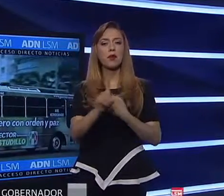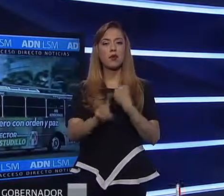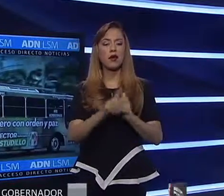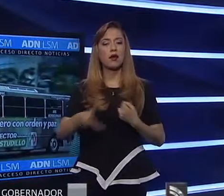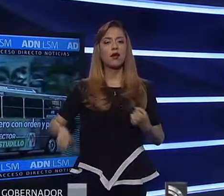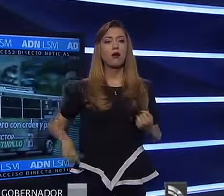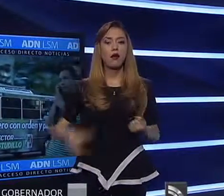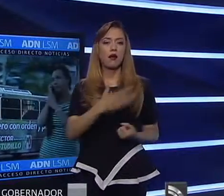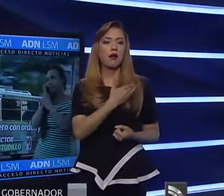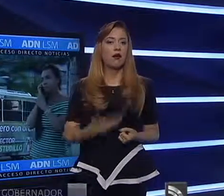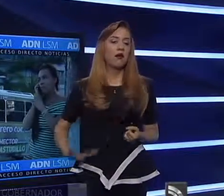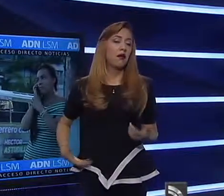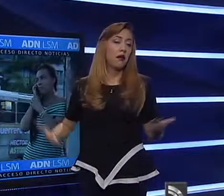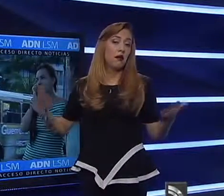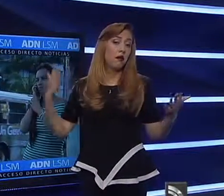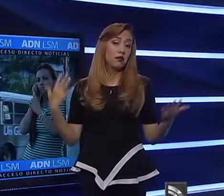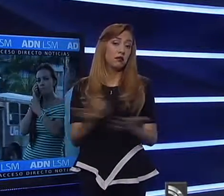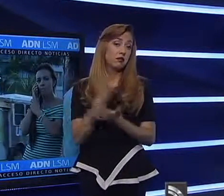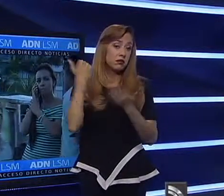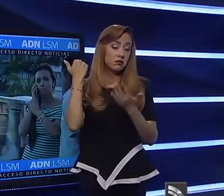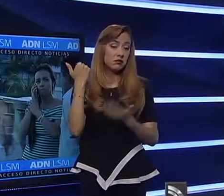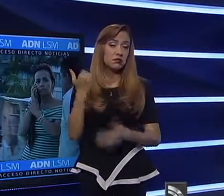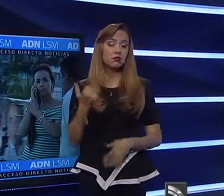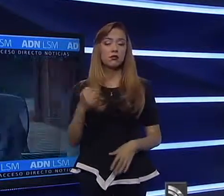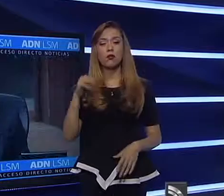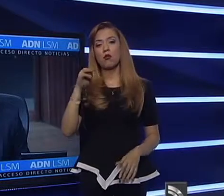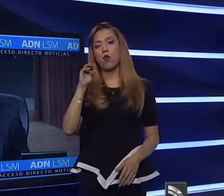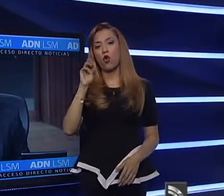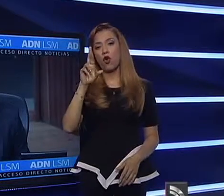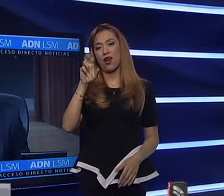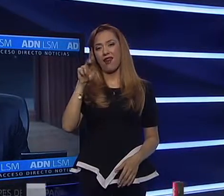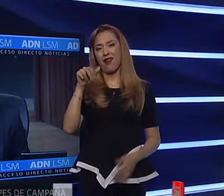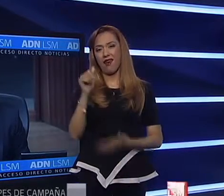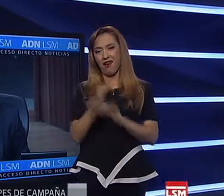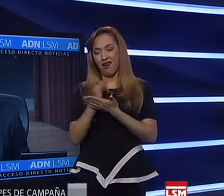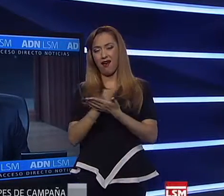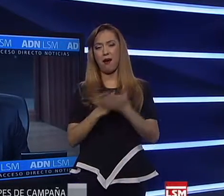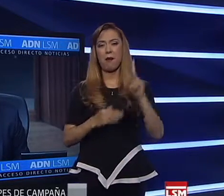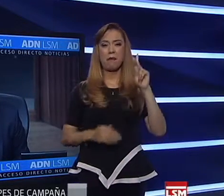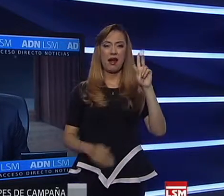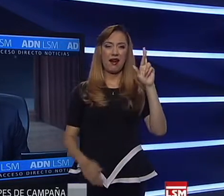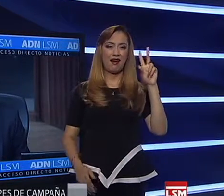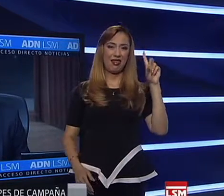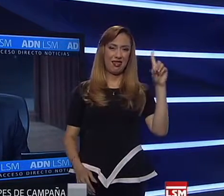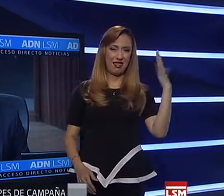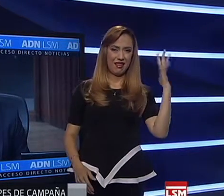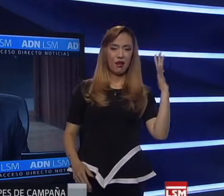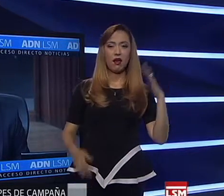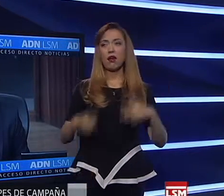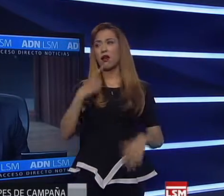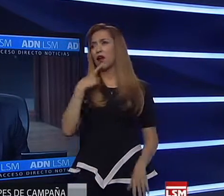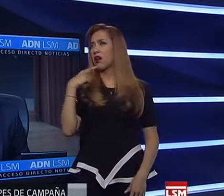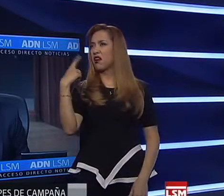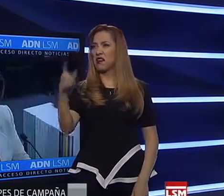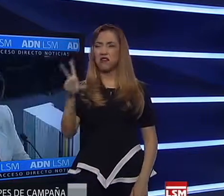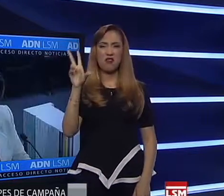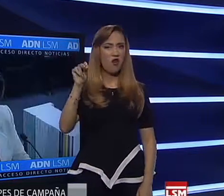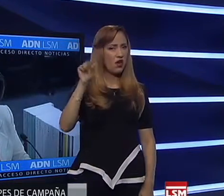estado. Morena y PRD solicitaban anular la elección por un supuesto rebase de tope de gastos de campaña